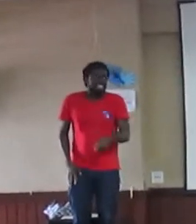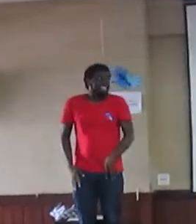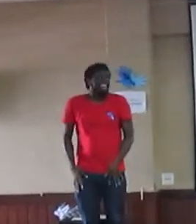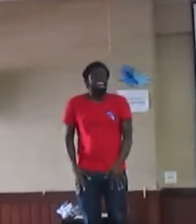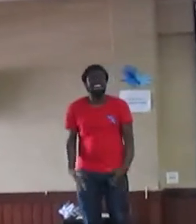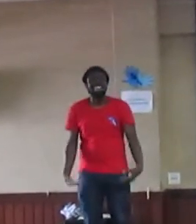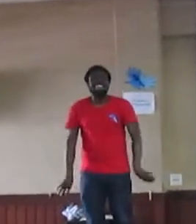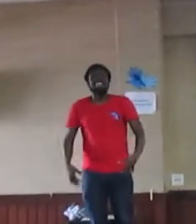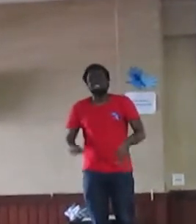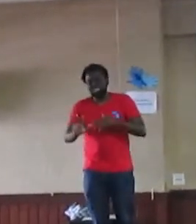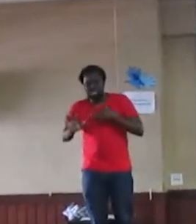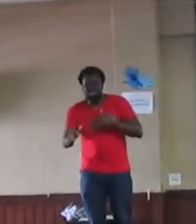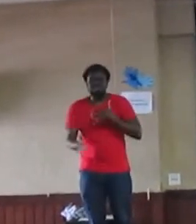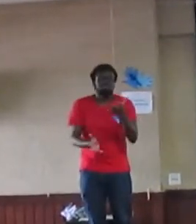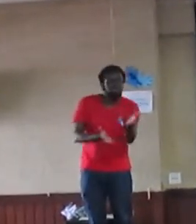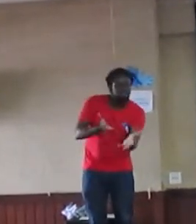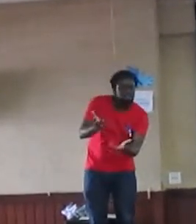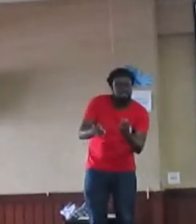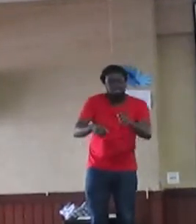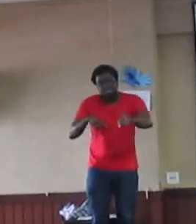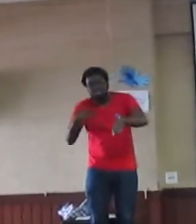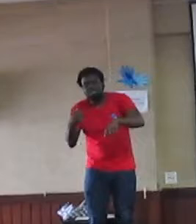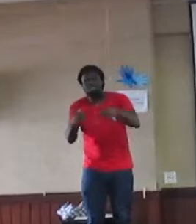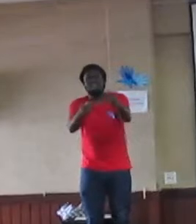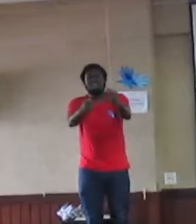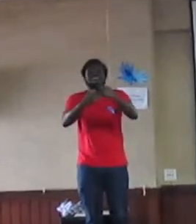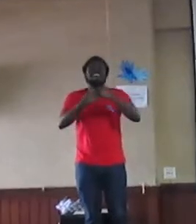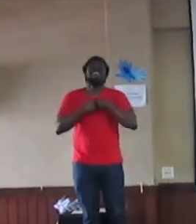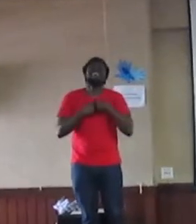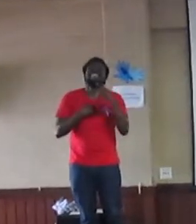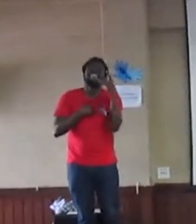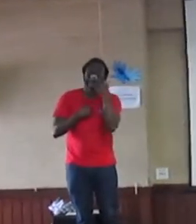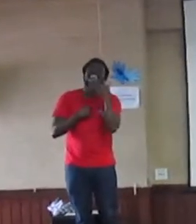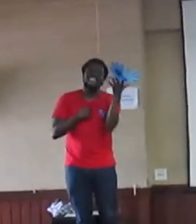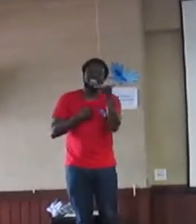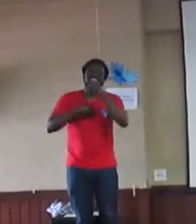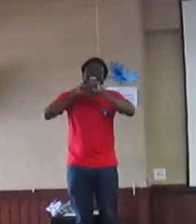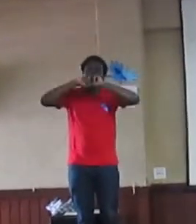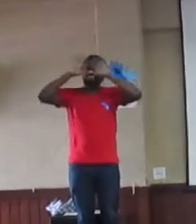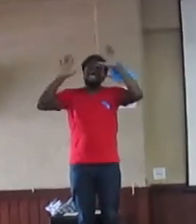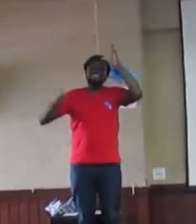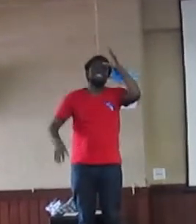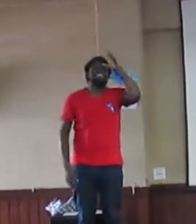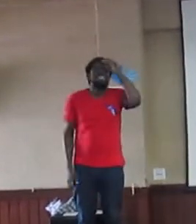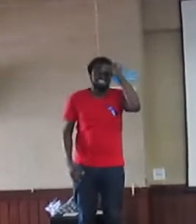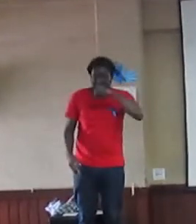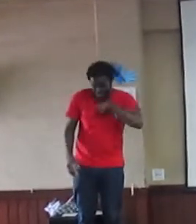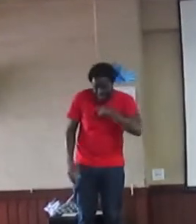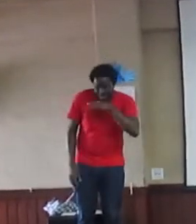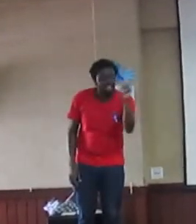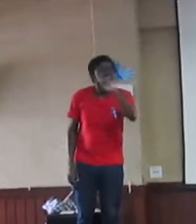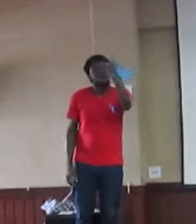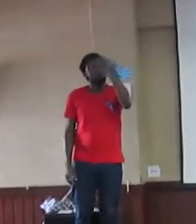expressões faciais, que eu posso conseguir me comunicar com alguns que não saibam. Mas cada pessoa, cada professor surdo tem